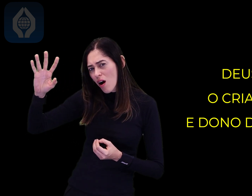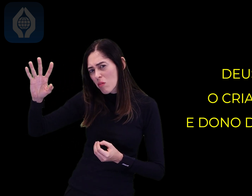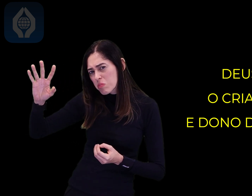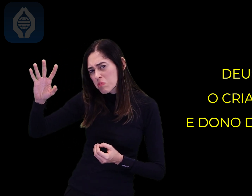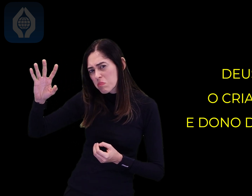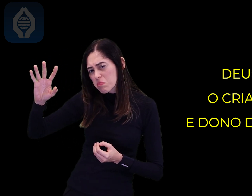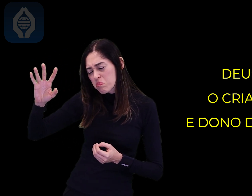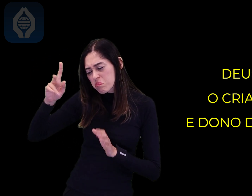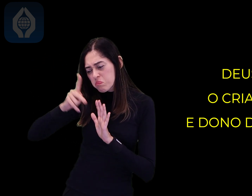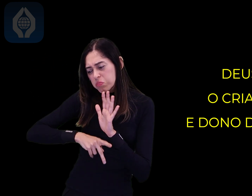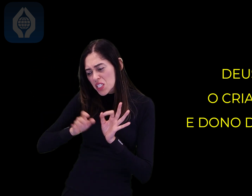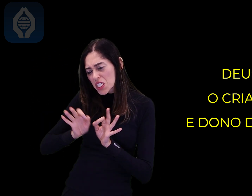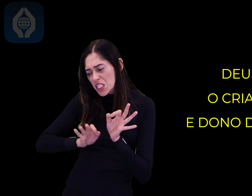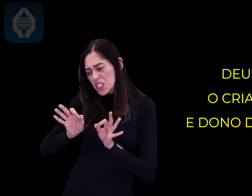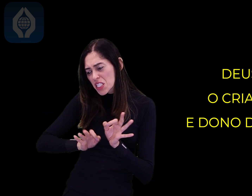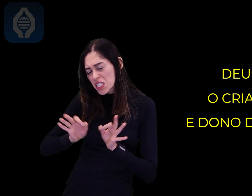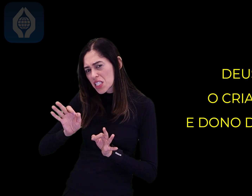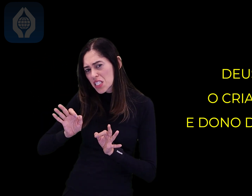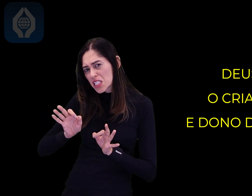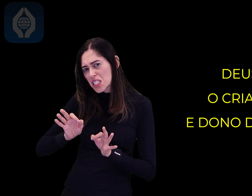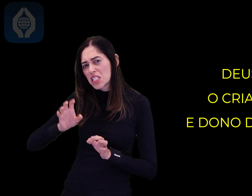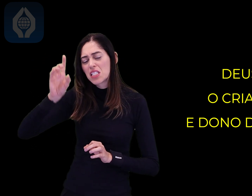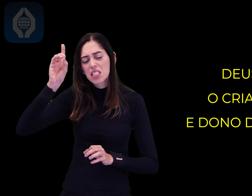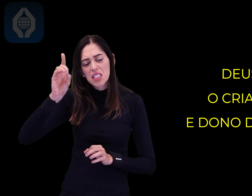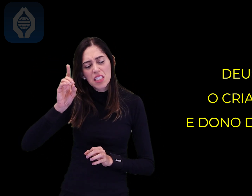planejavam? Ele se importava com o que elas faziam?